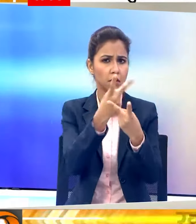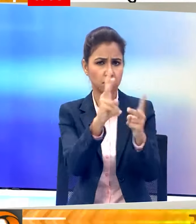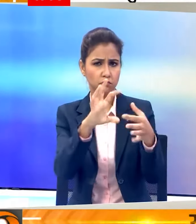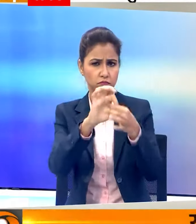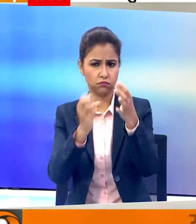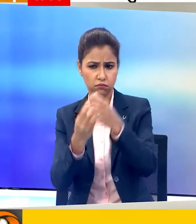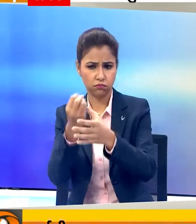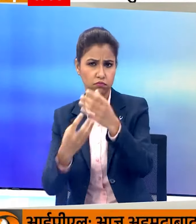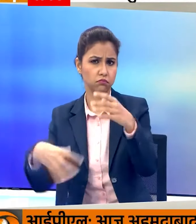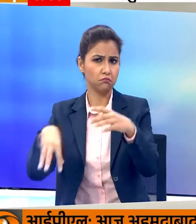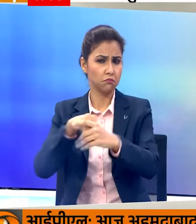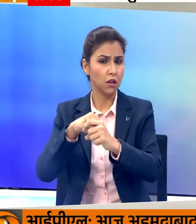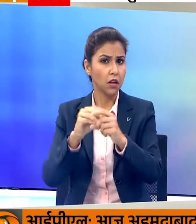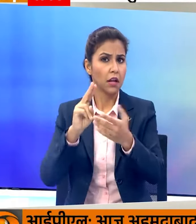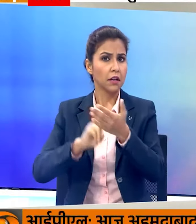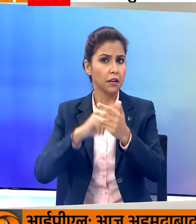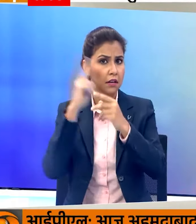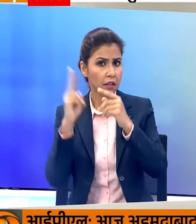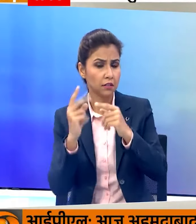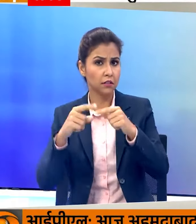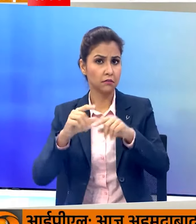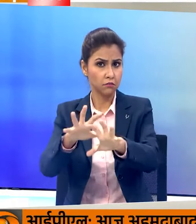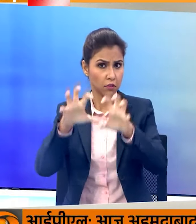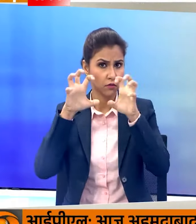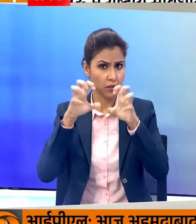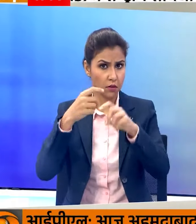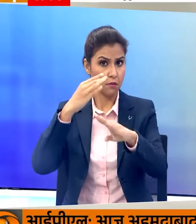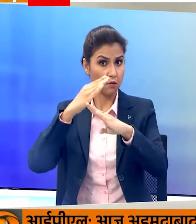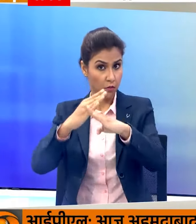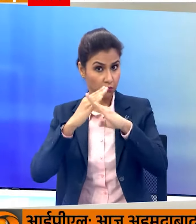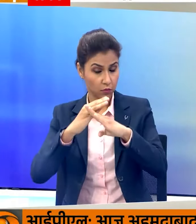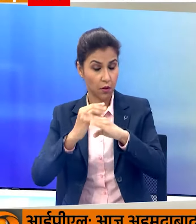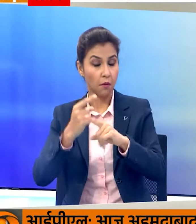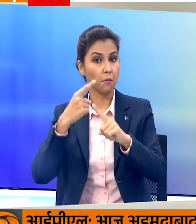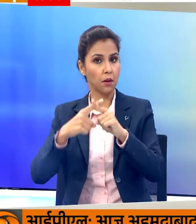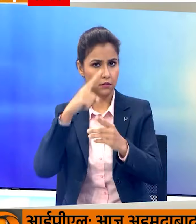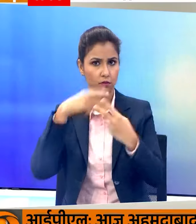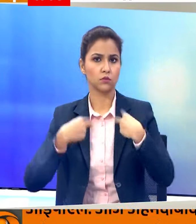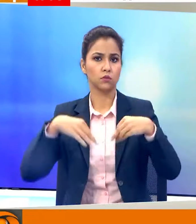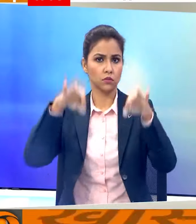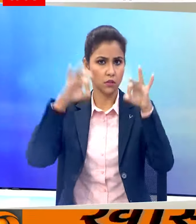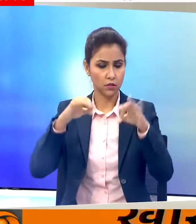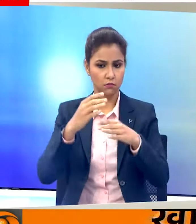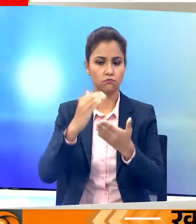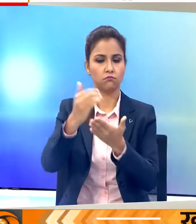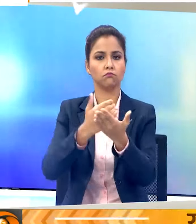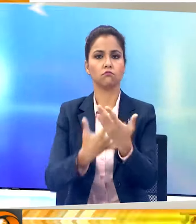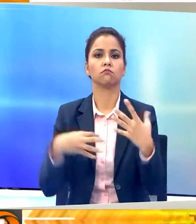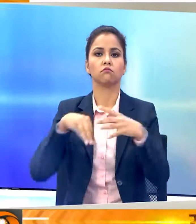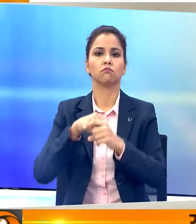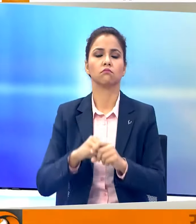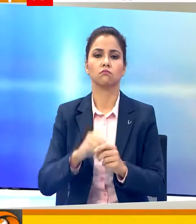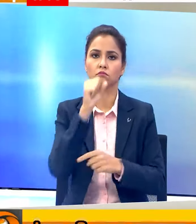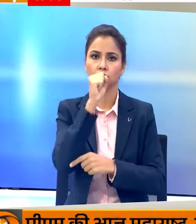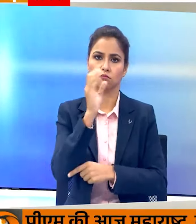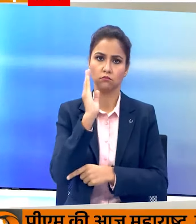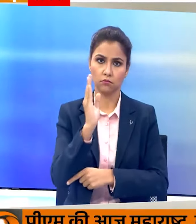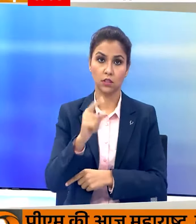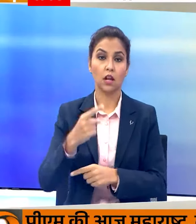ओर से आयोजित राष्ट्रीय संविधान रक्षा और न्याय सम्मेलन को संबोधित करेंगे इंदिरा गांधी